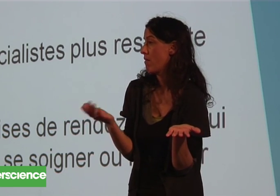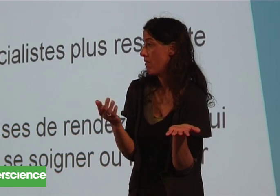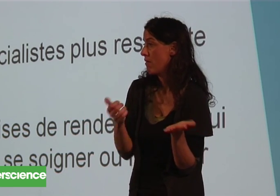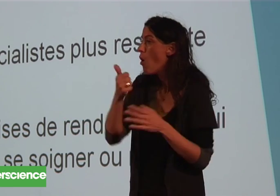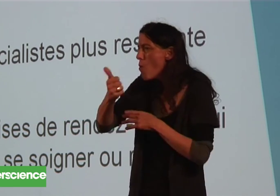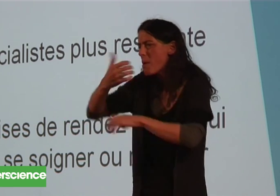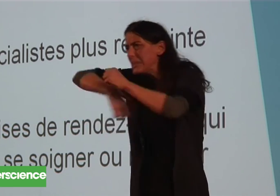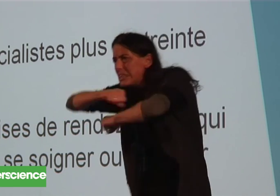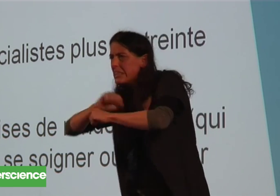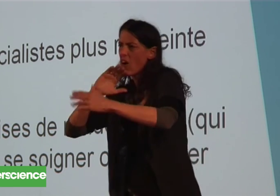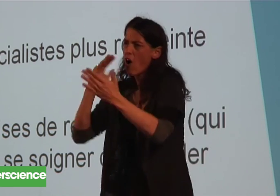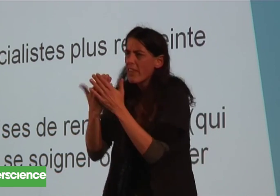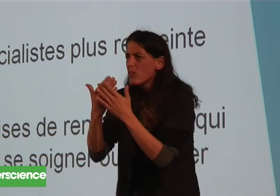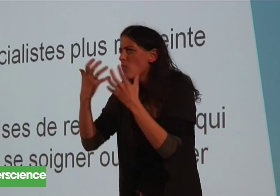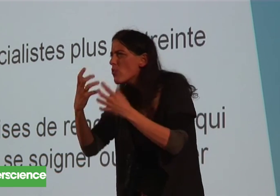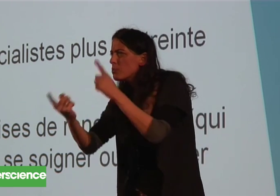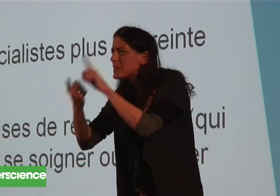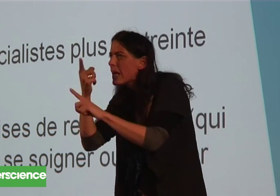avec un médecin généraliste.